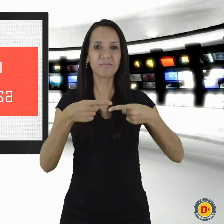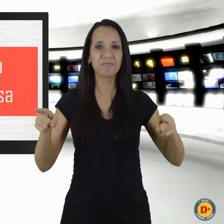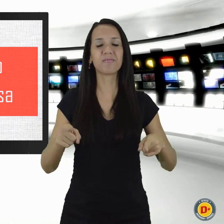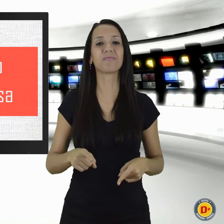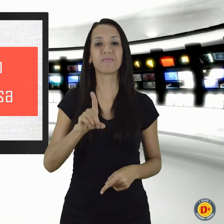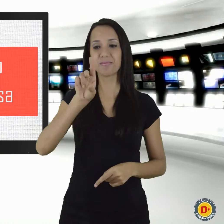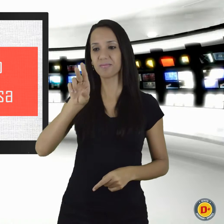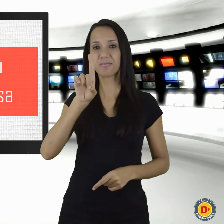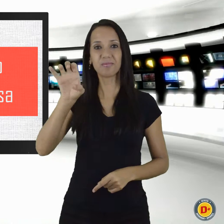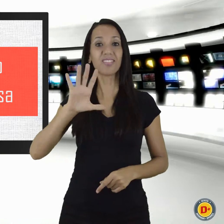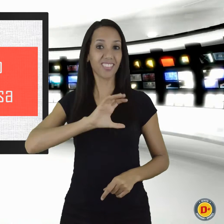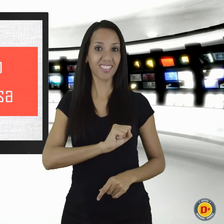se define como um completo nerd.